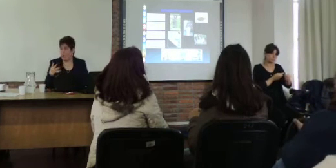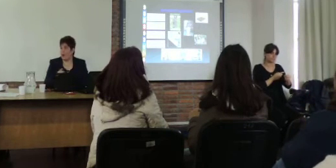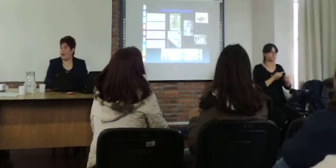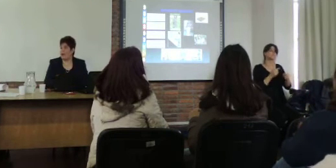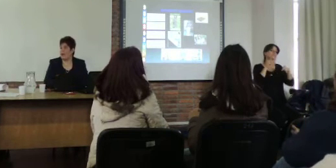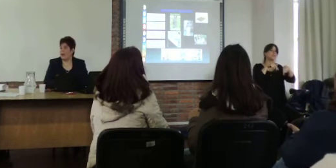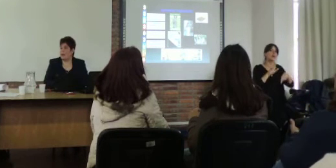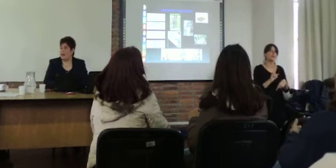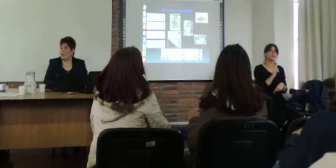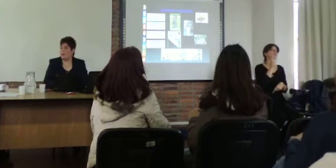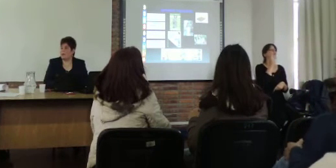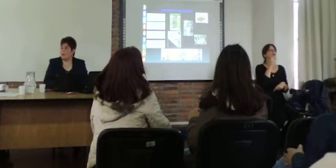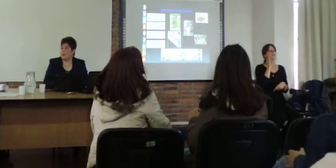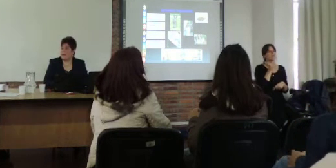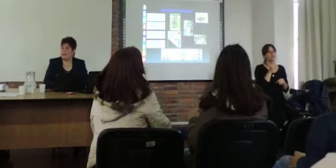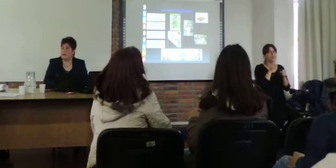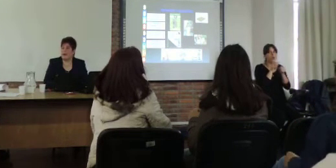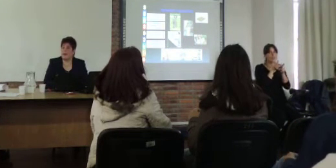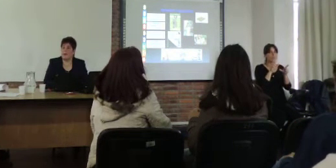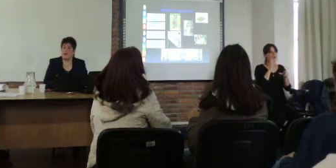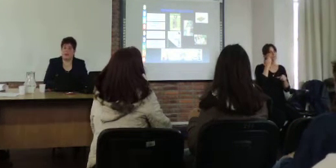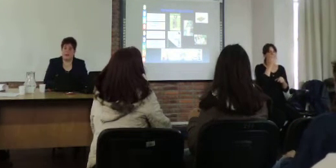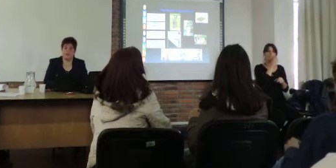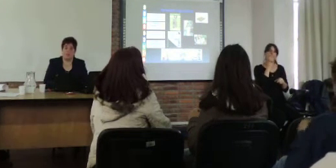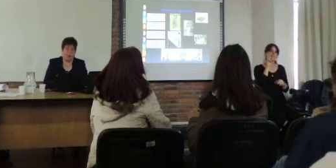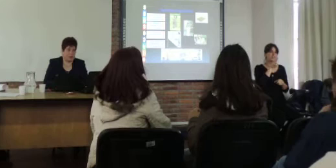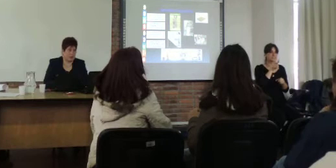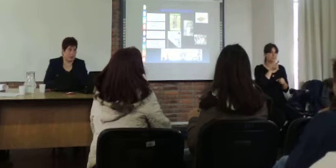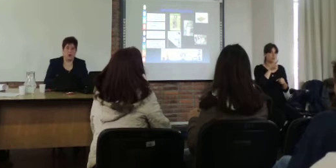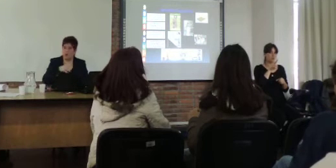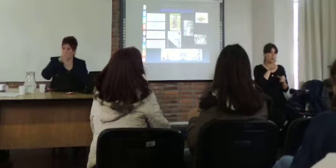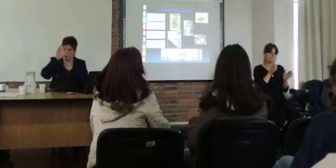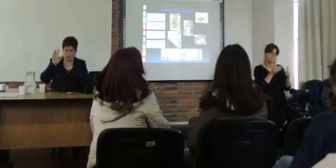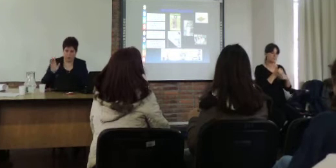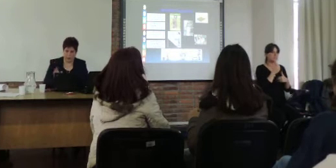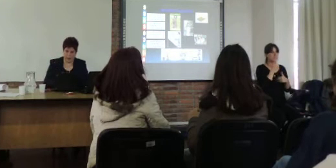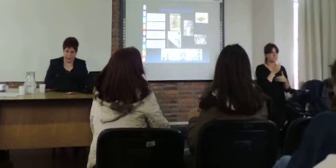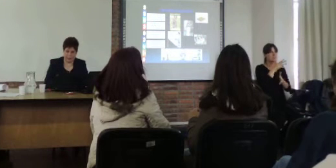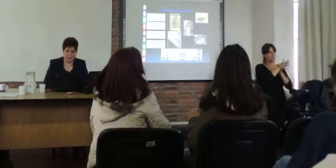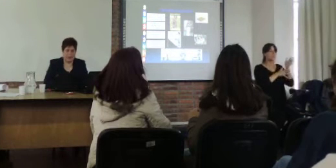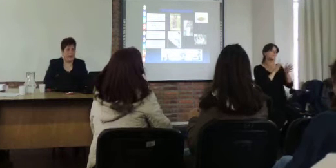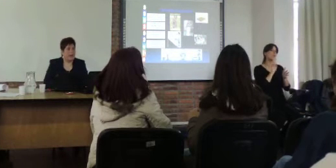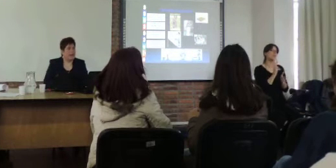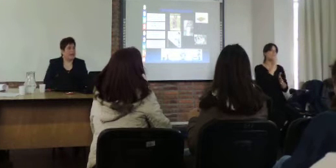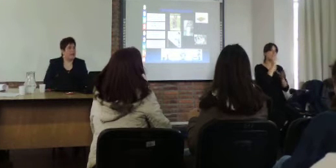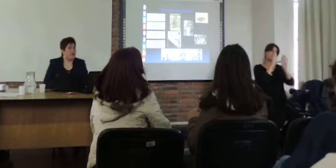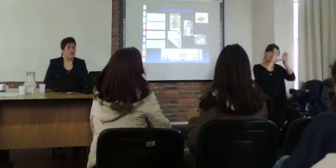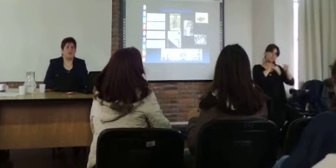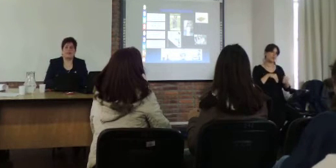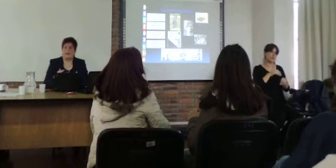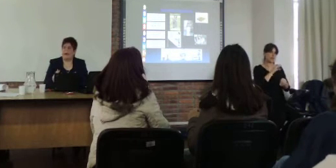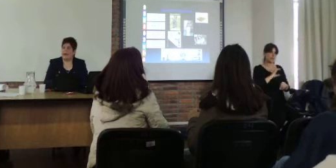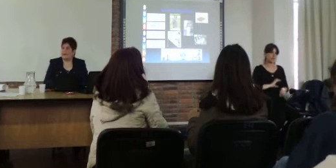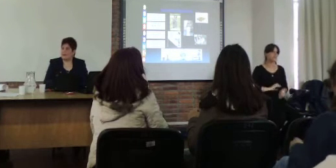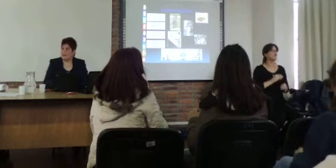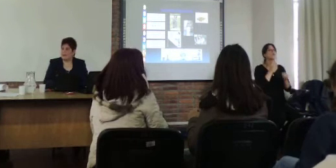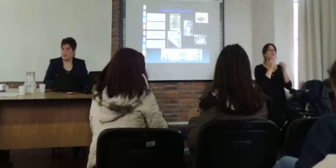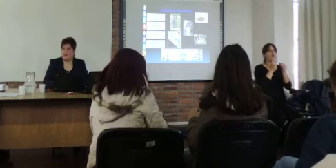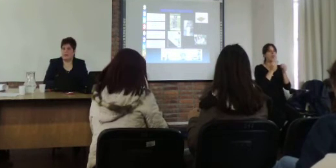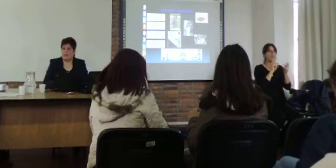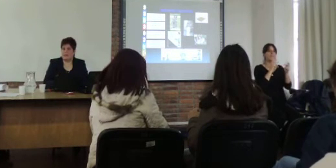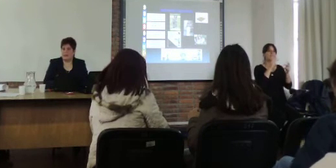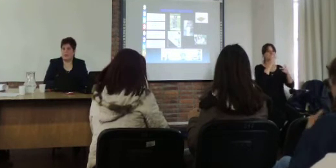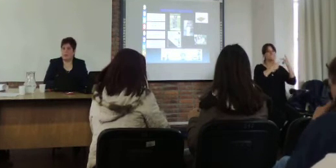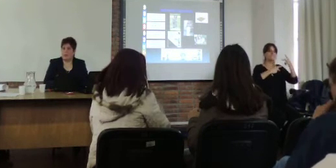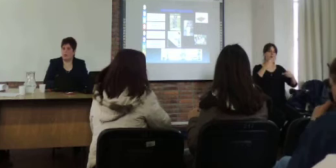Aquí en Uruguay, en las lenguas visoespaciales, se habla lengua de señas uruguayo, con todas sus variantes. ¿Cuáles son esas variantes que